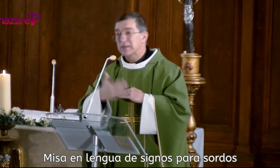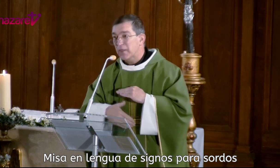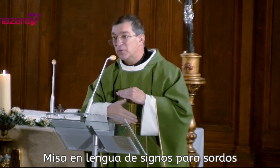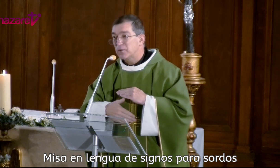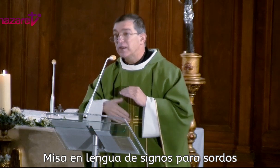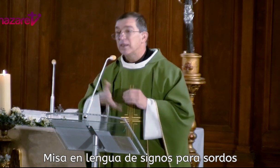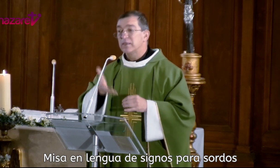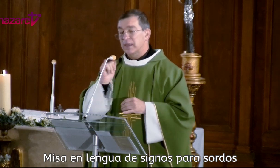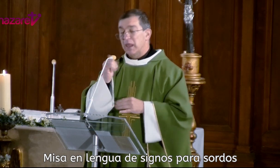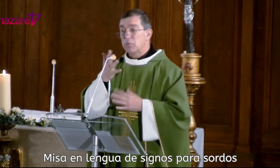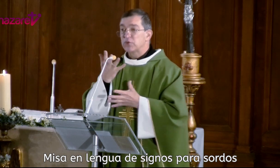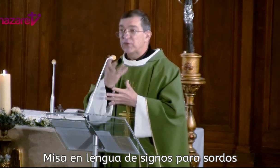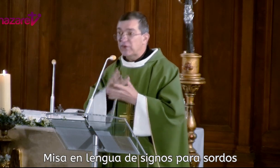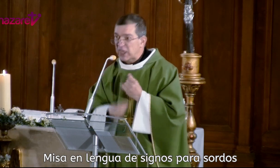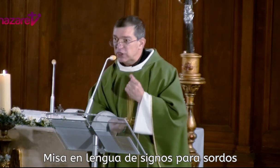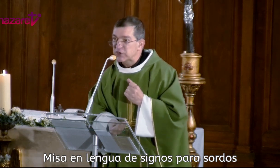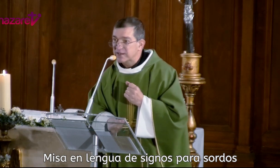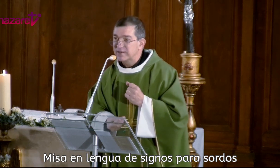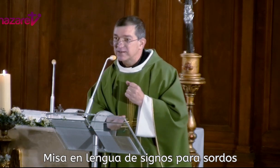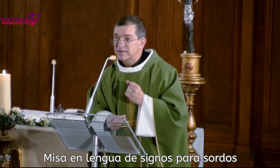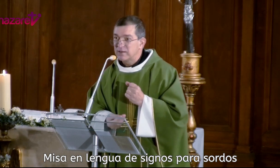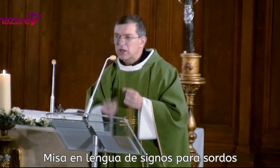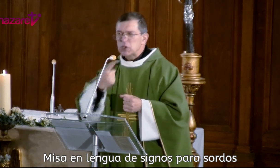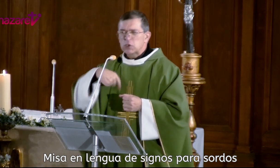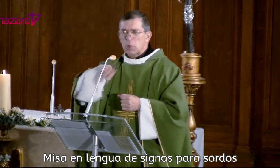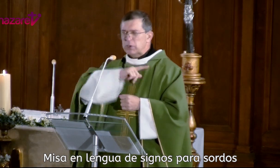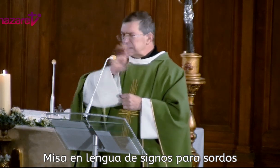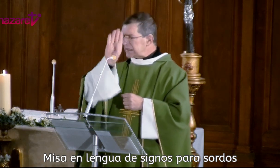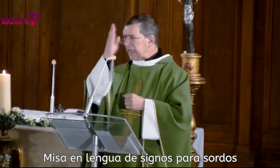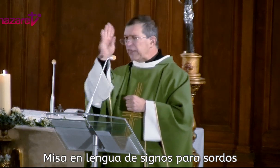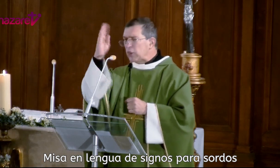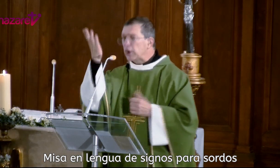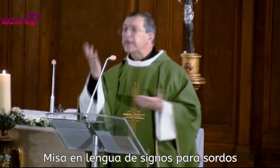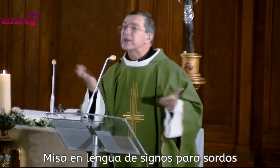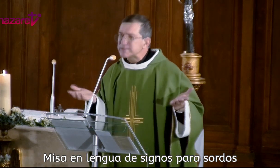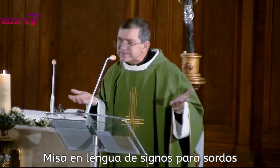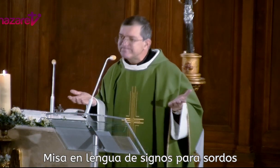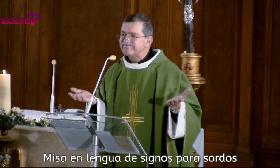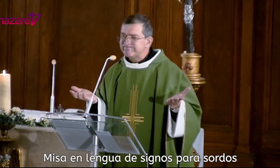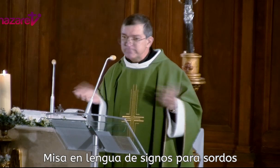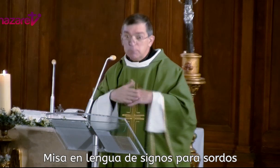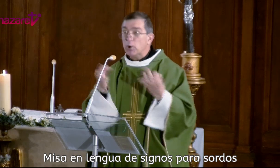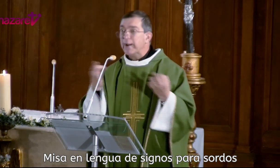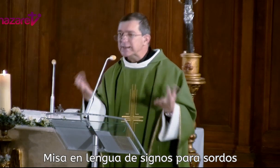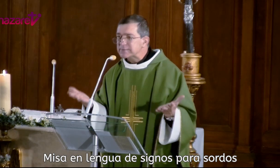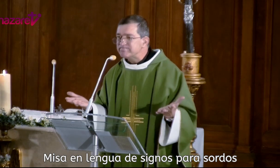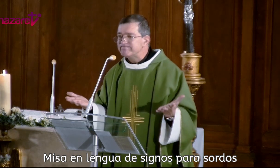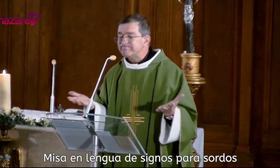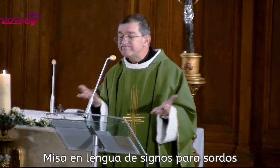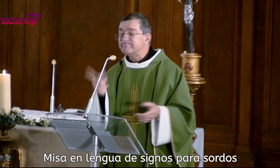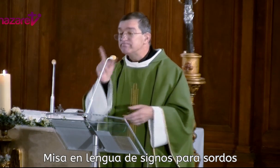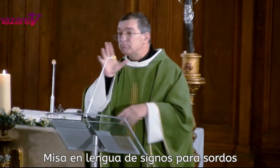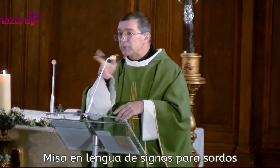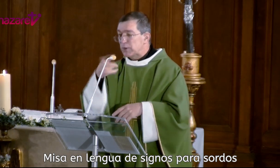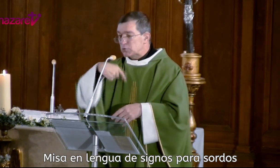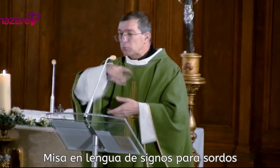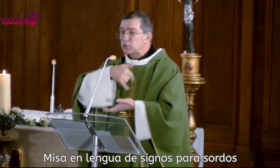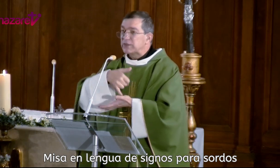limitados, tenemos fallas, somos traicioneros y porque somos